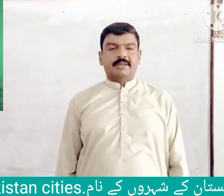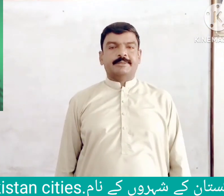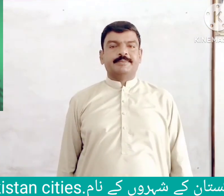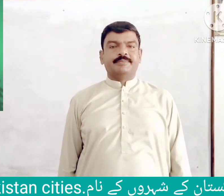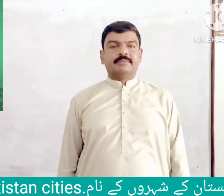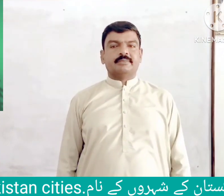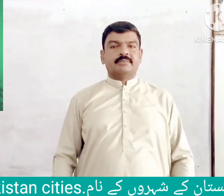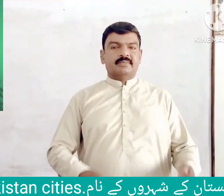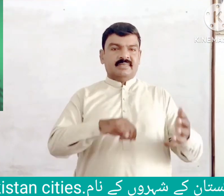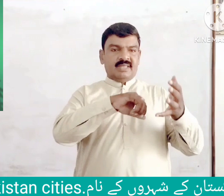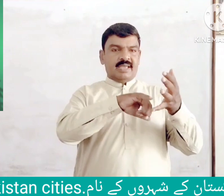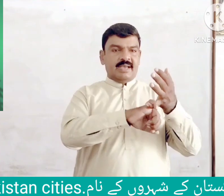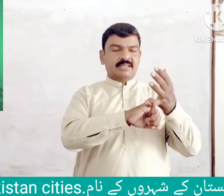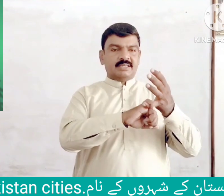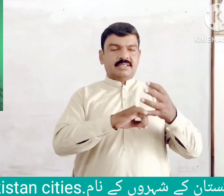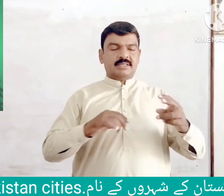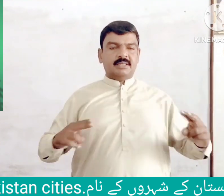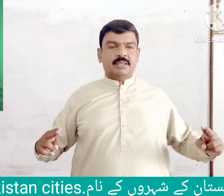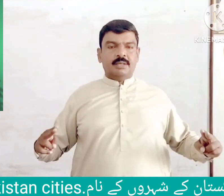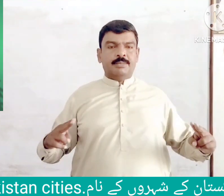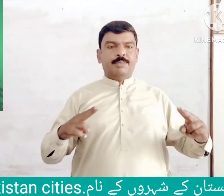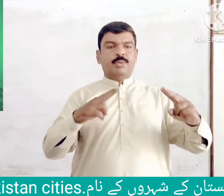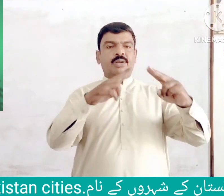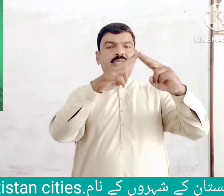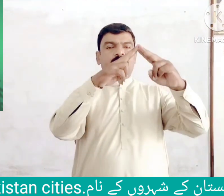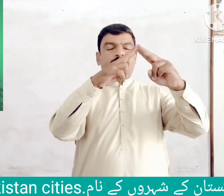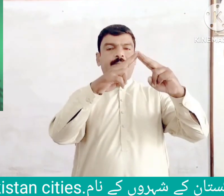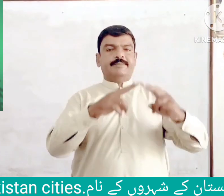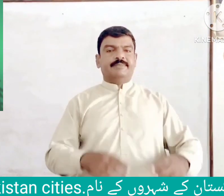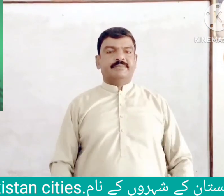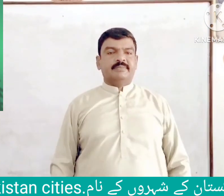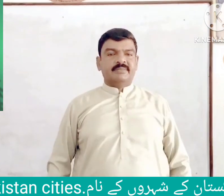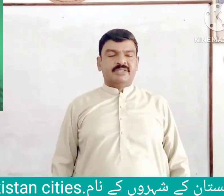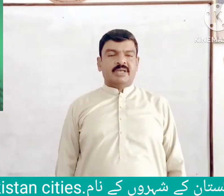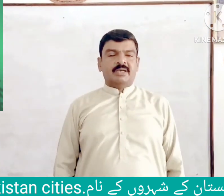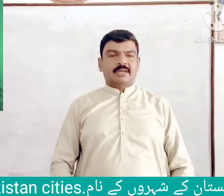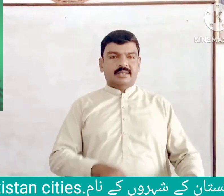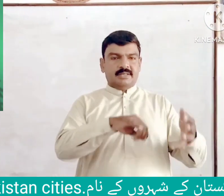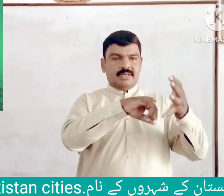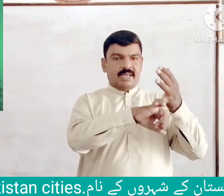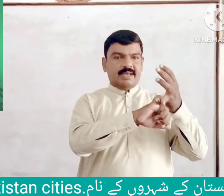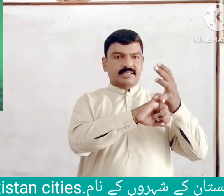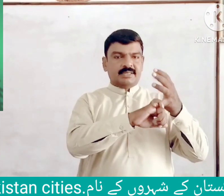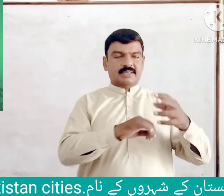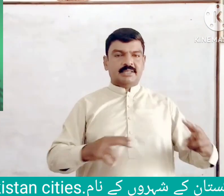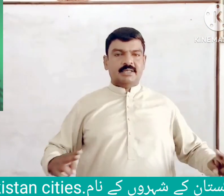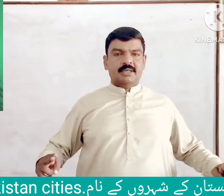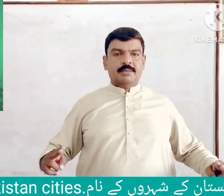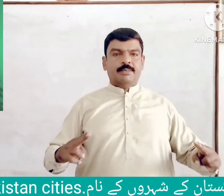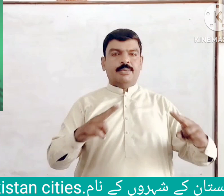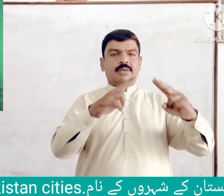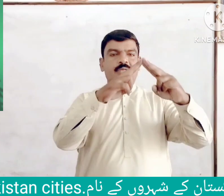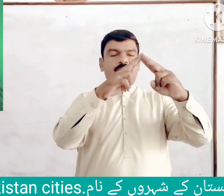सखर, S, फूल का सान, सखर, S, फूल का